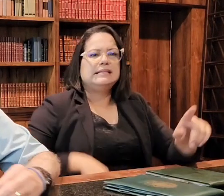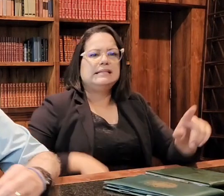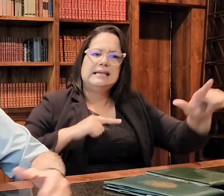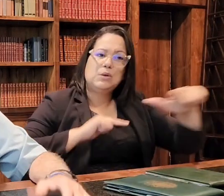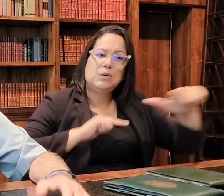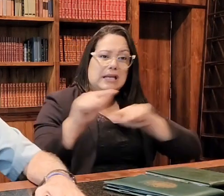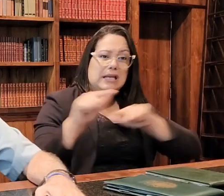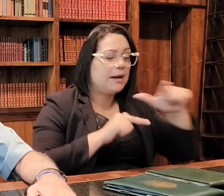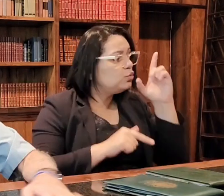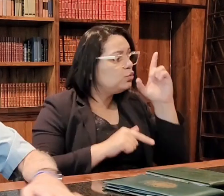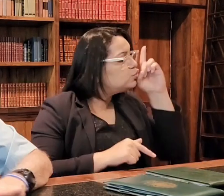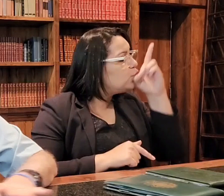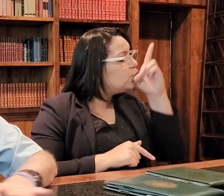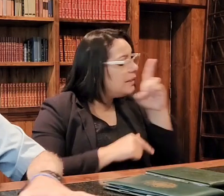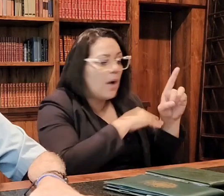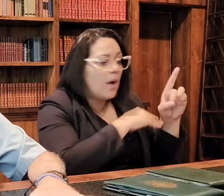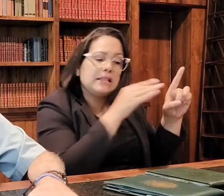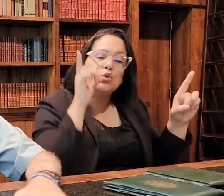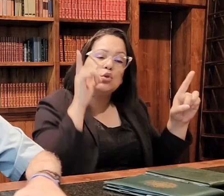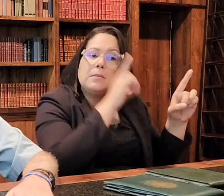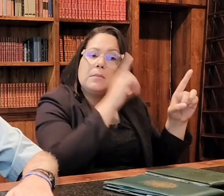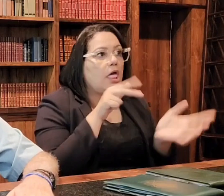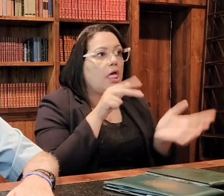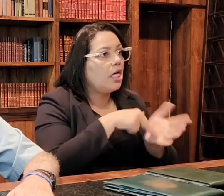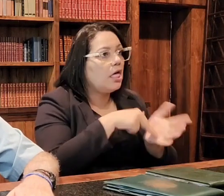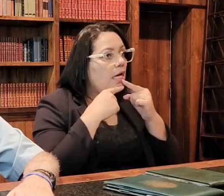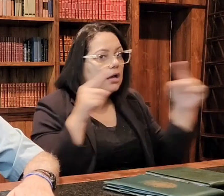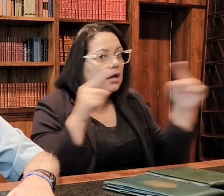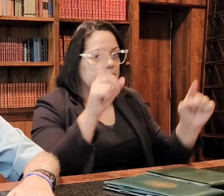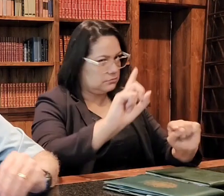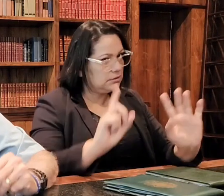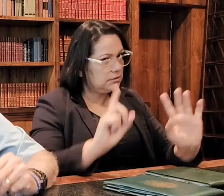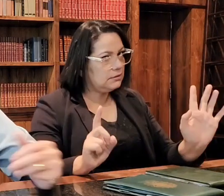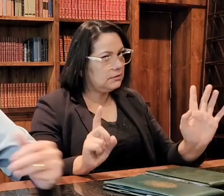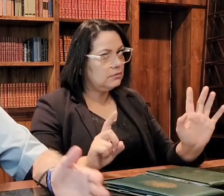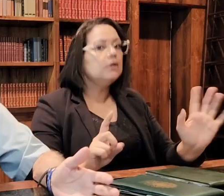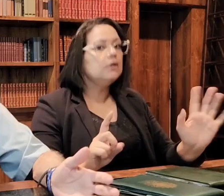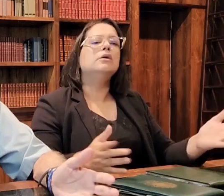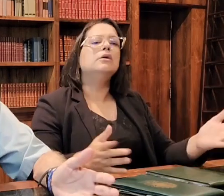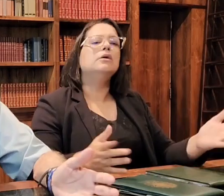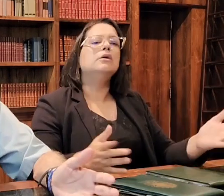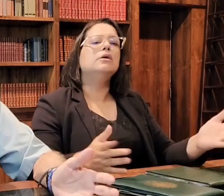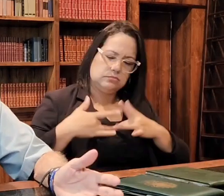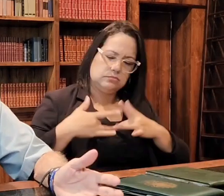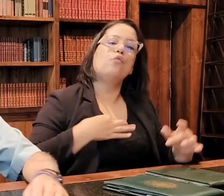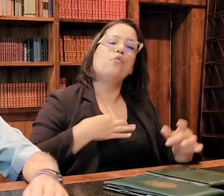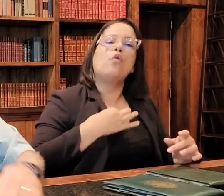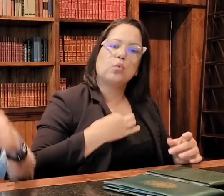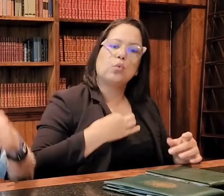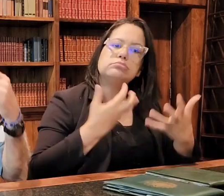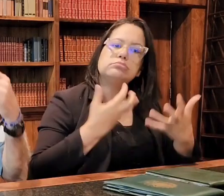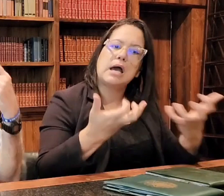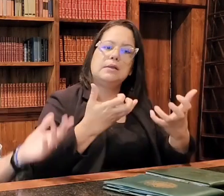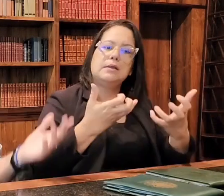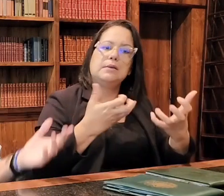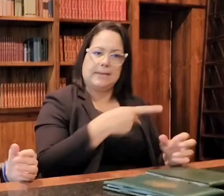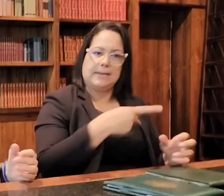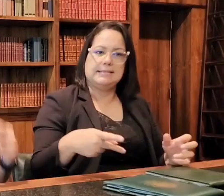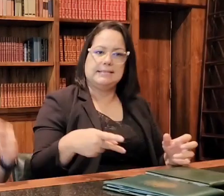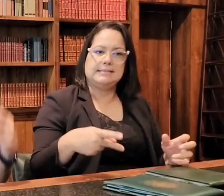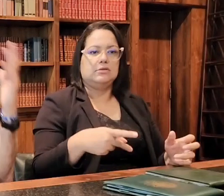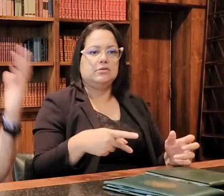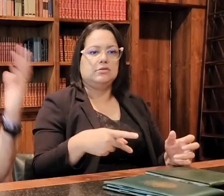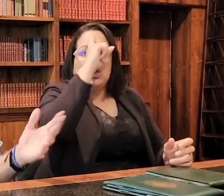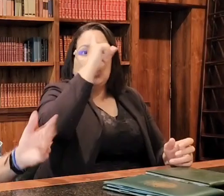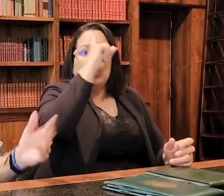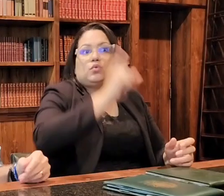domingo a domingo. Não estou reclamando. Fui voluntário a ser candidato a presidente da República. Não sei o que aconteceu em mim. Foi um